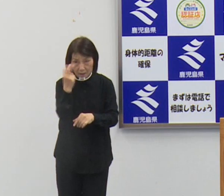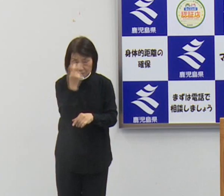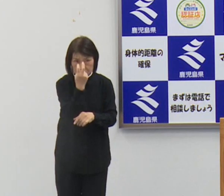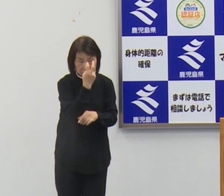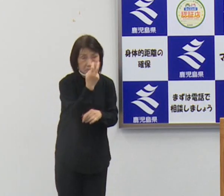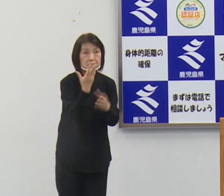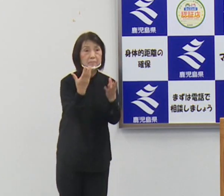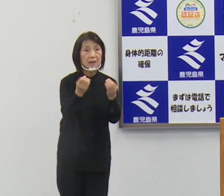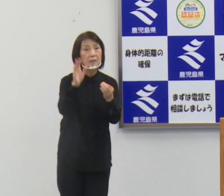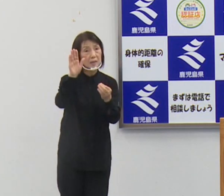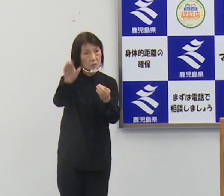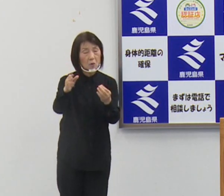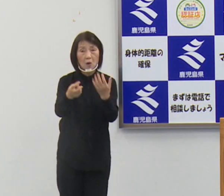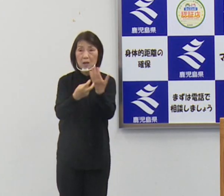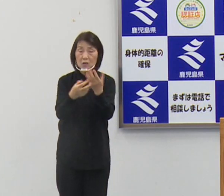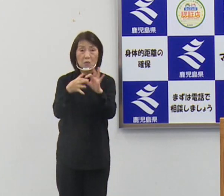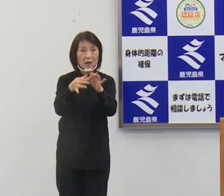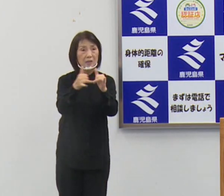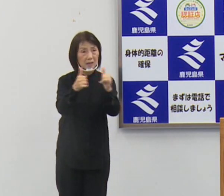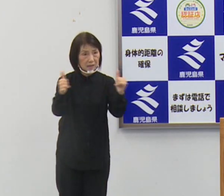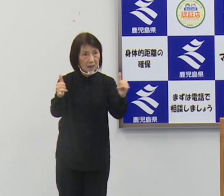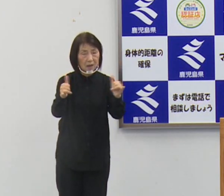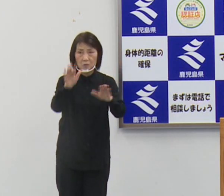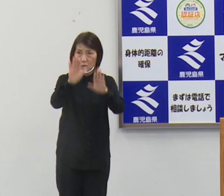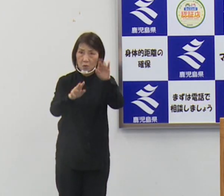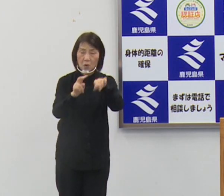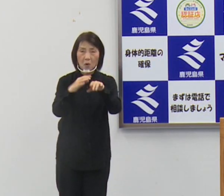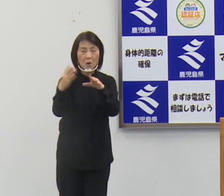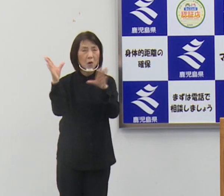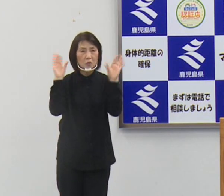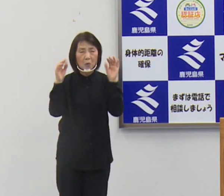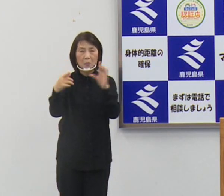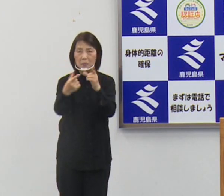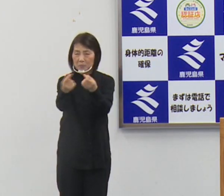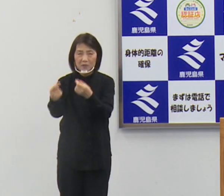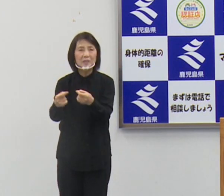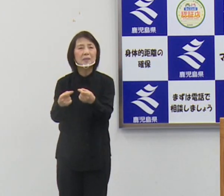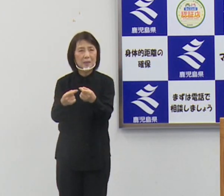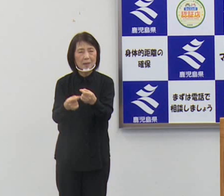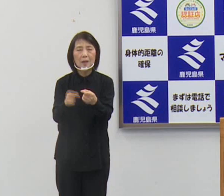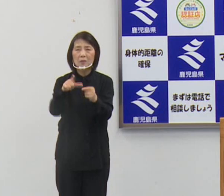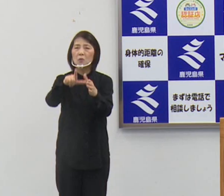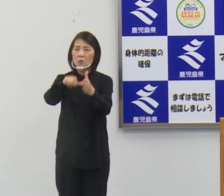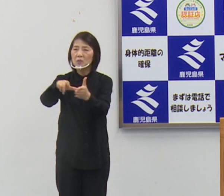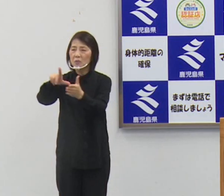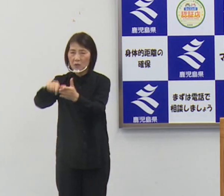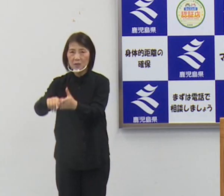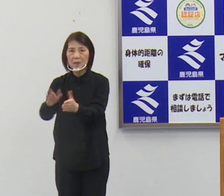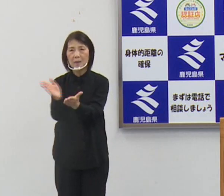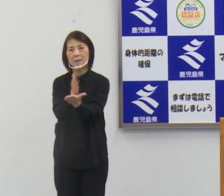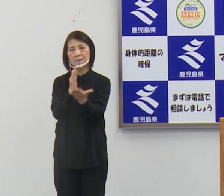療の関係者ともよくすり合わせをしながら総合的な判断をしていきたいというふうに思っています。